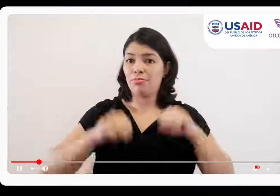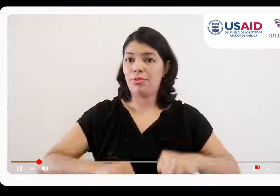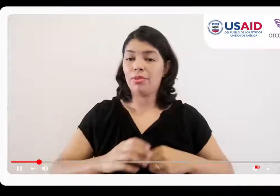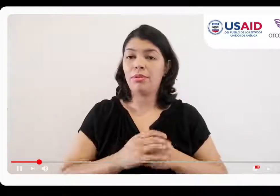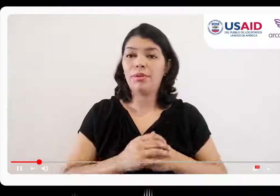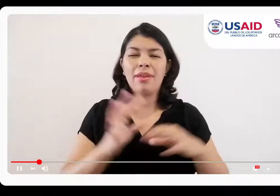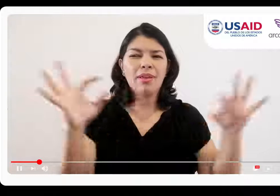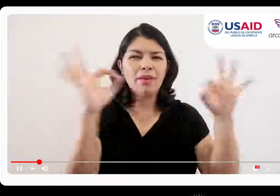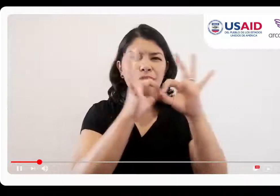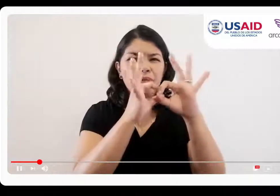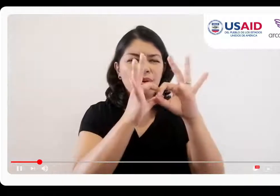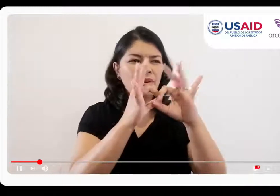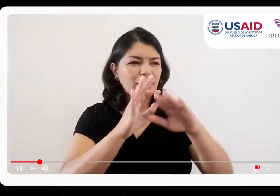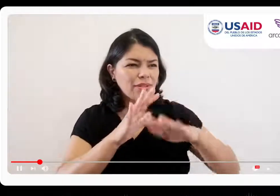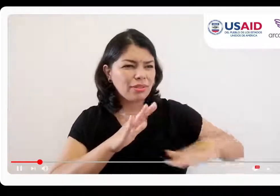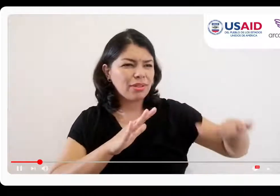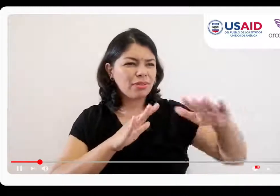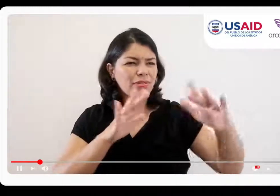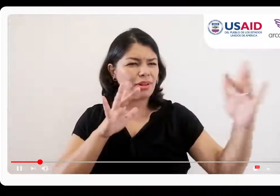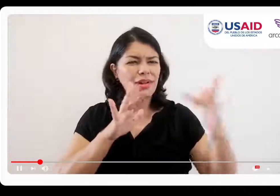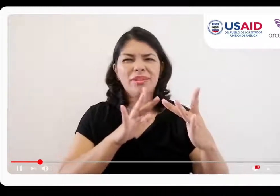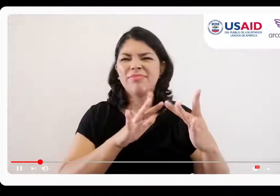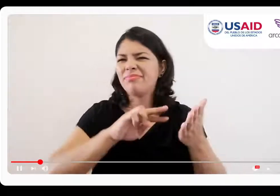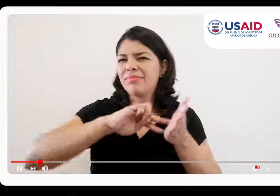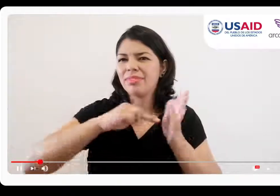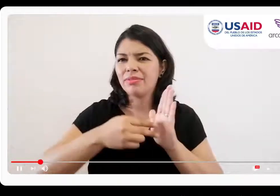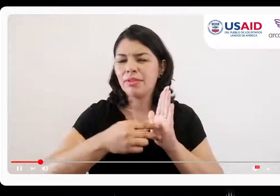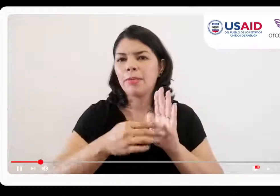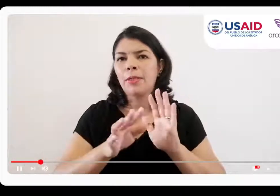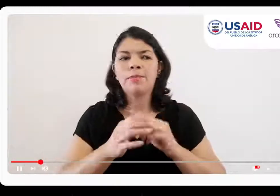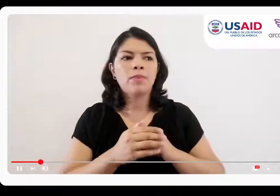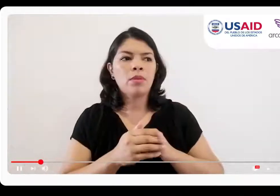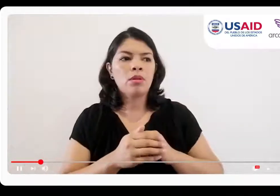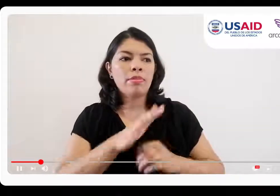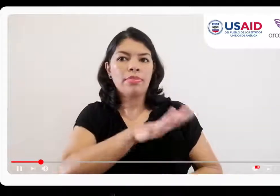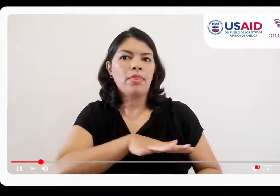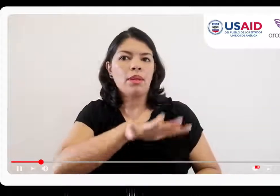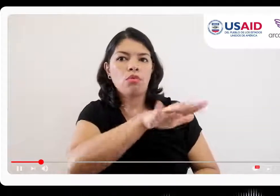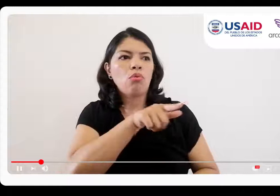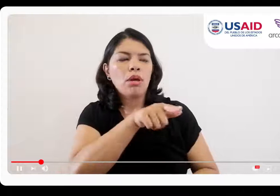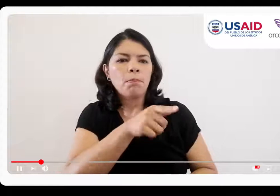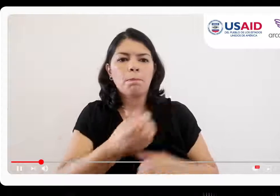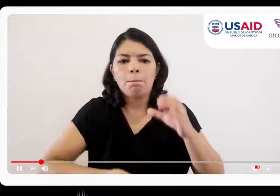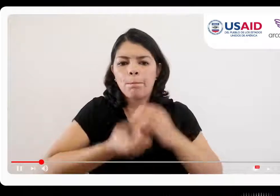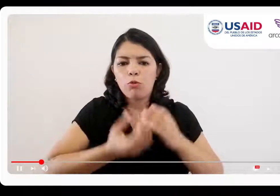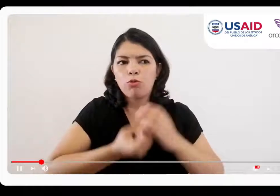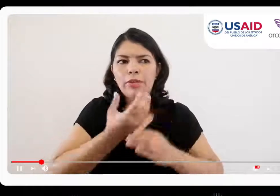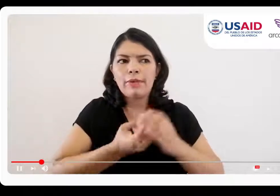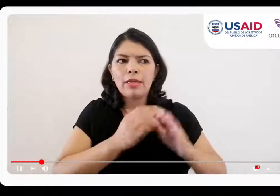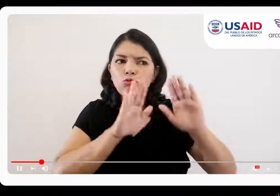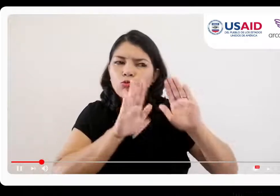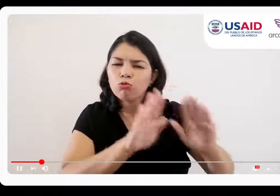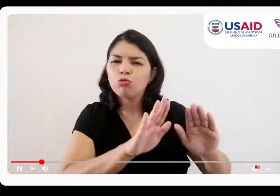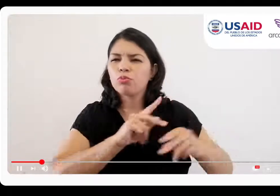diferencial significa, por ejemplo, tener en cuenta las características geográficas de productividad de un territorio. Entonces, por